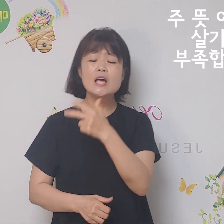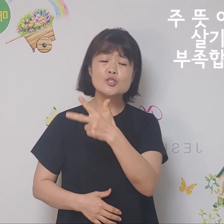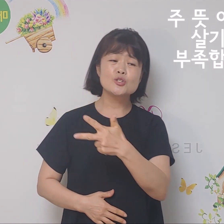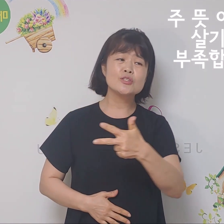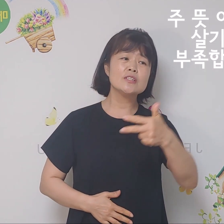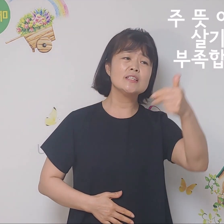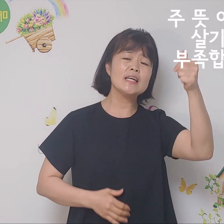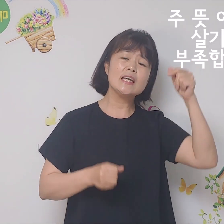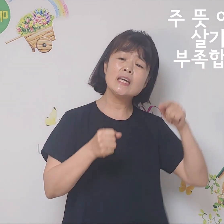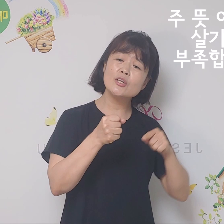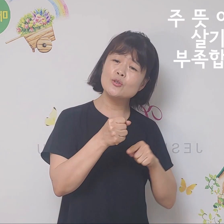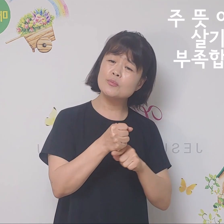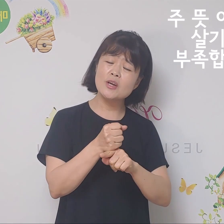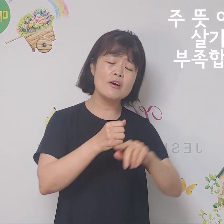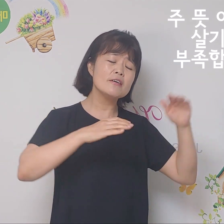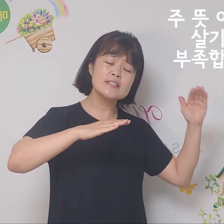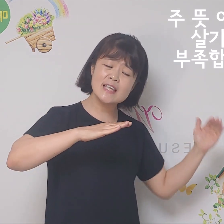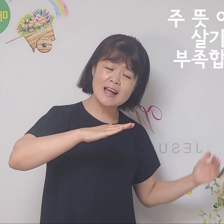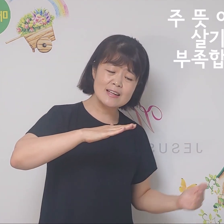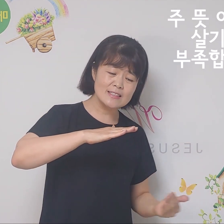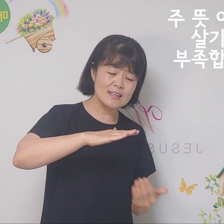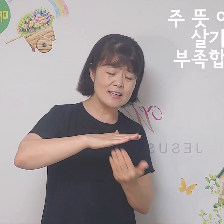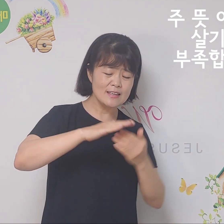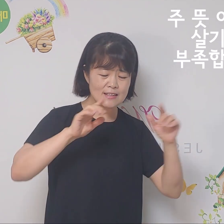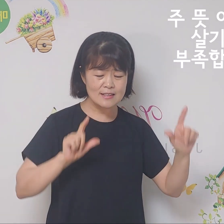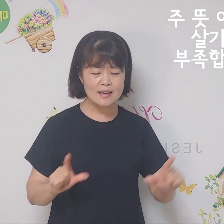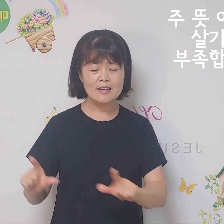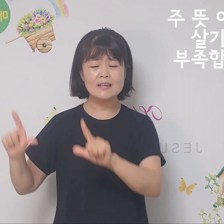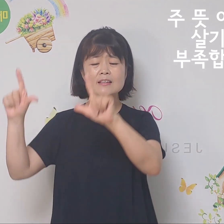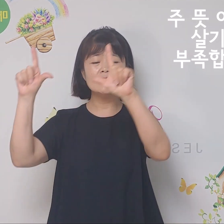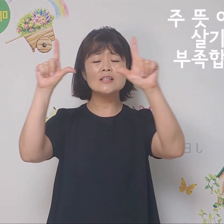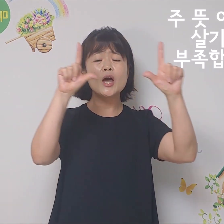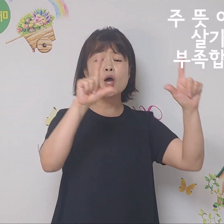주 뜻 이루며 살기에